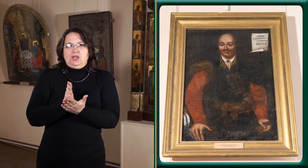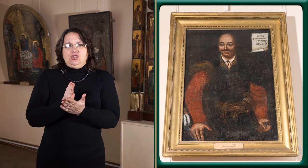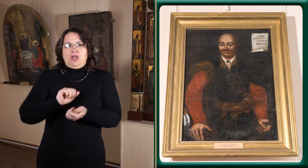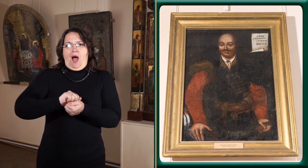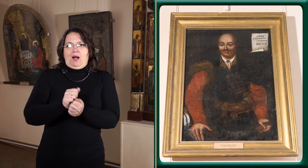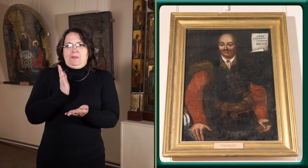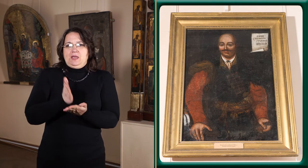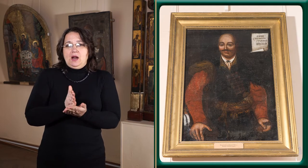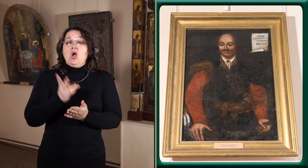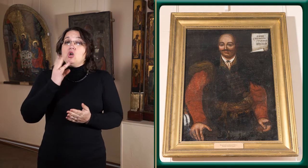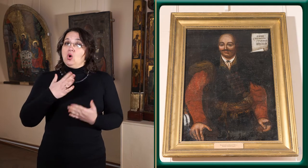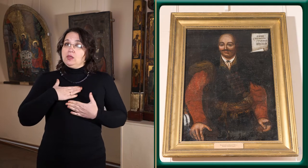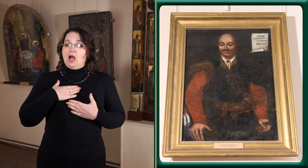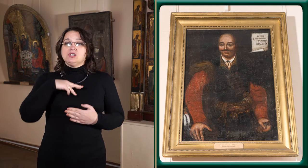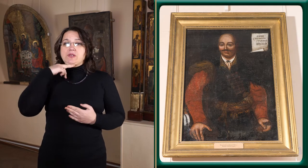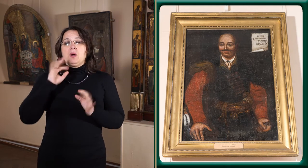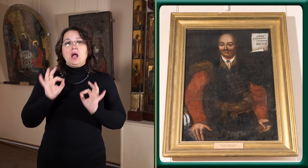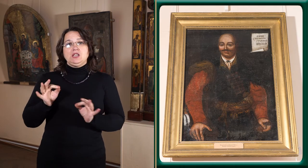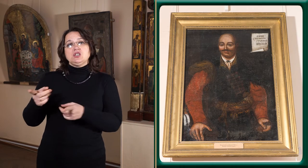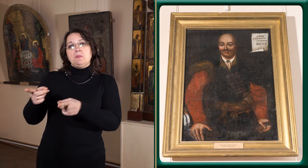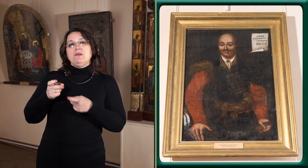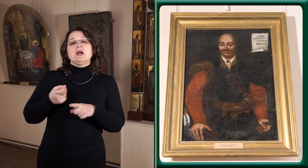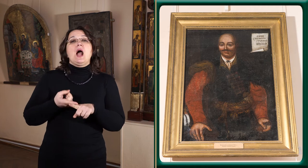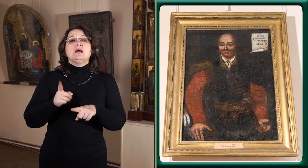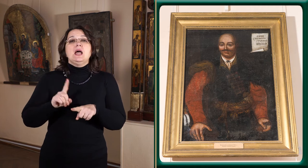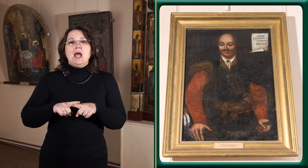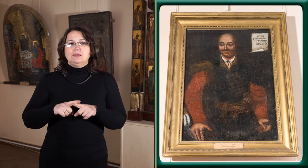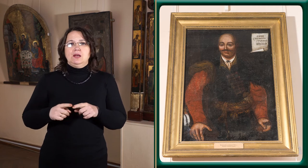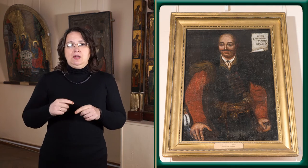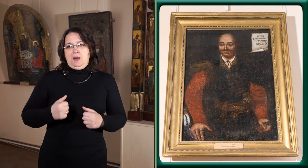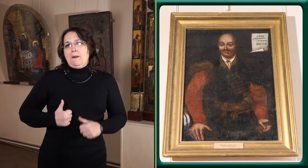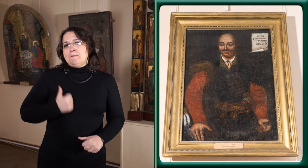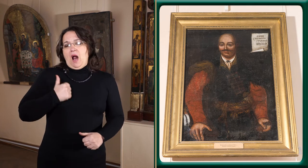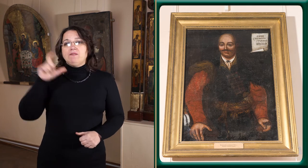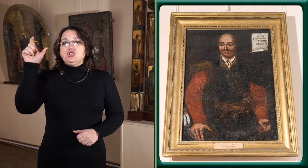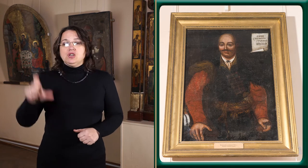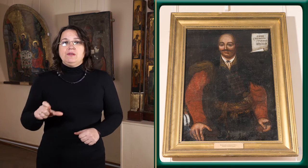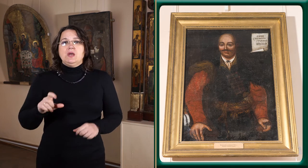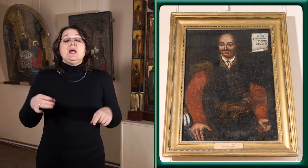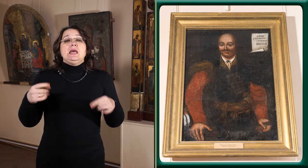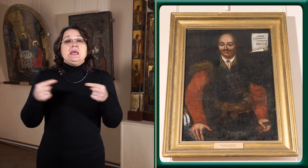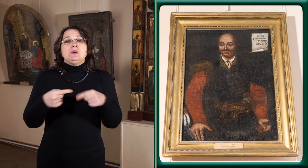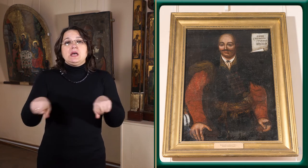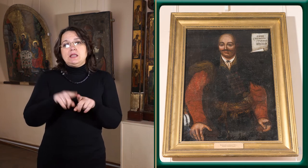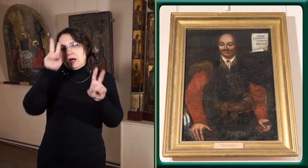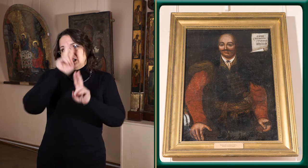окаменелость. Но наше внимание, конечно, привлекает вот этот бравый человек. Именно так неизвестный художник